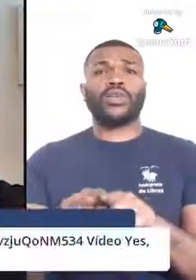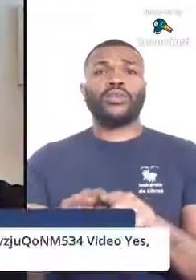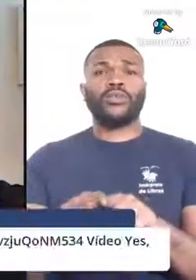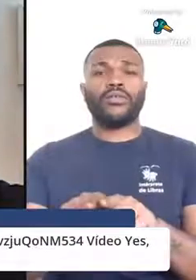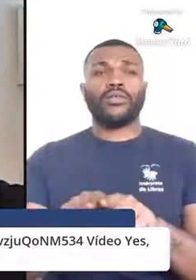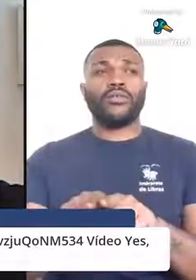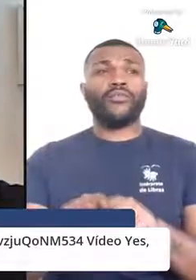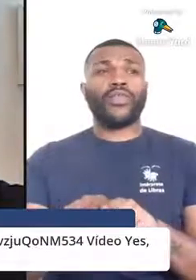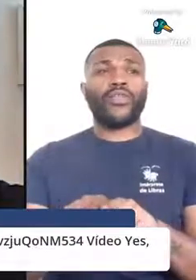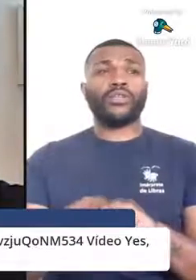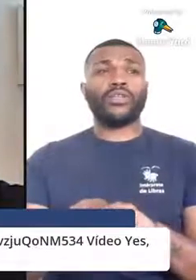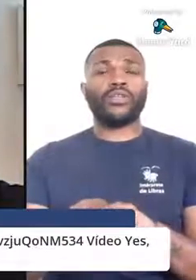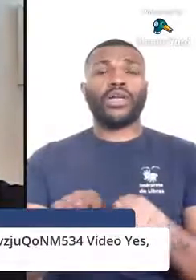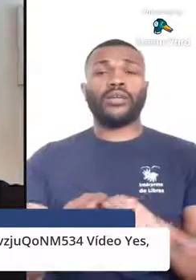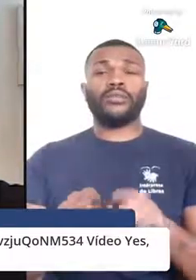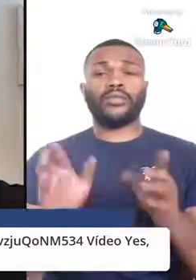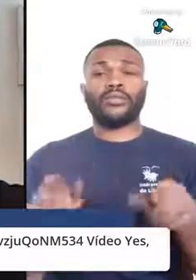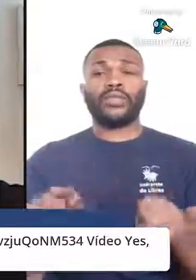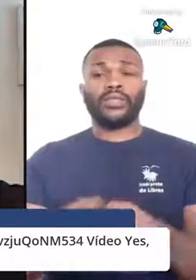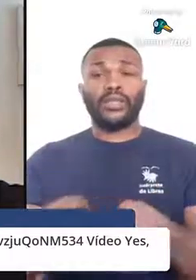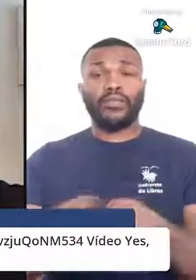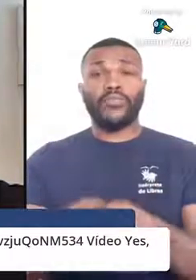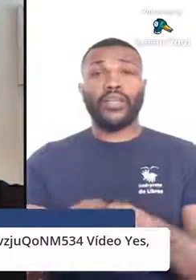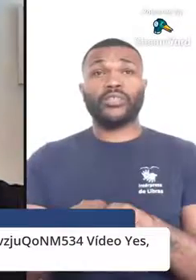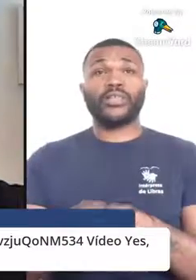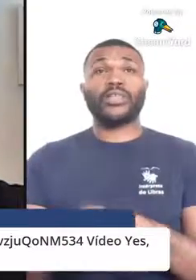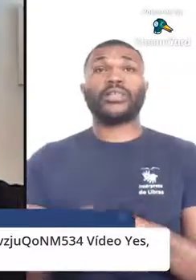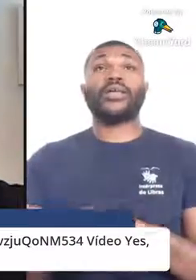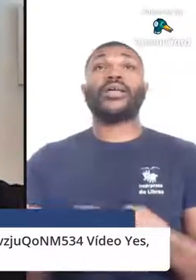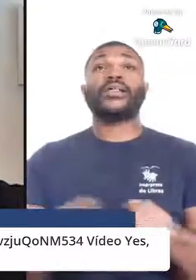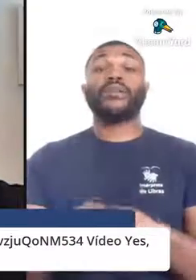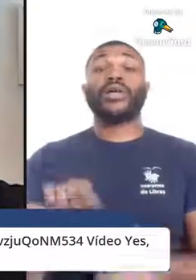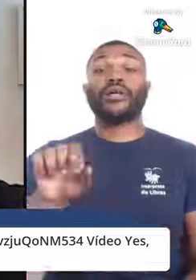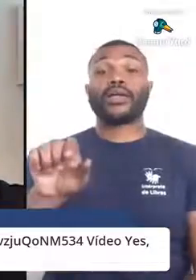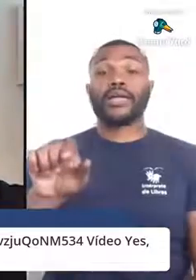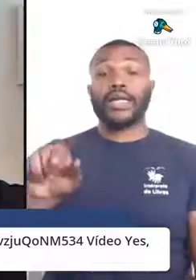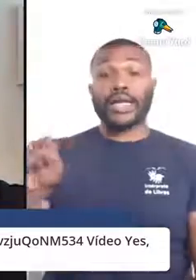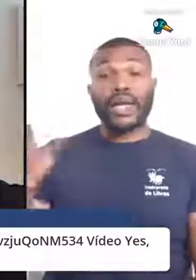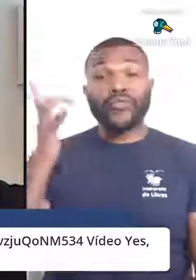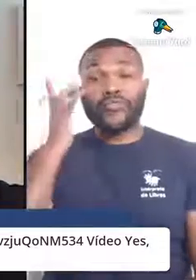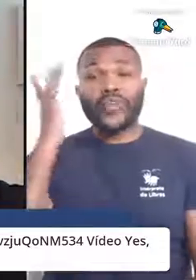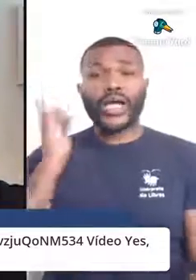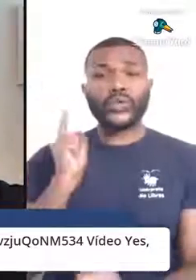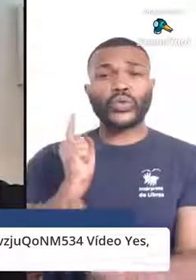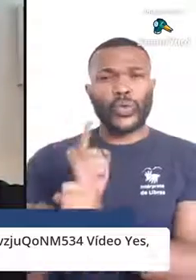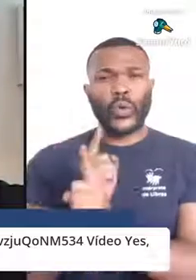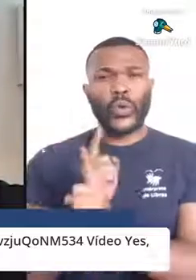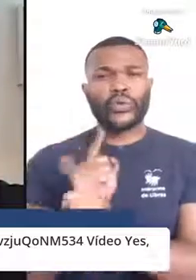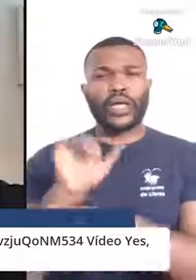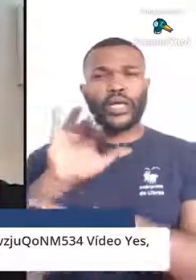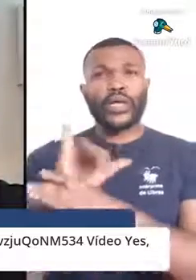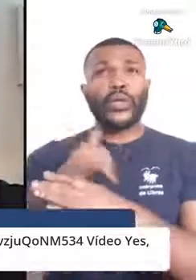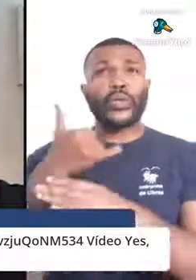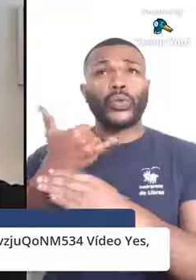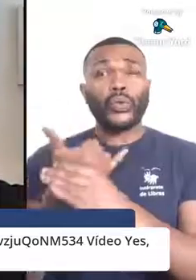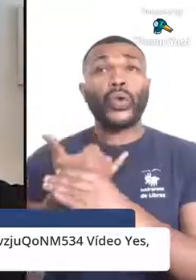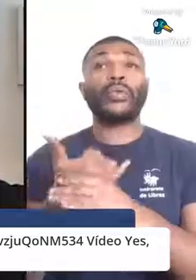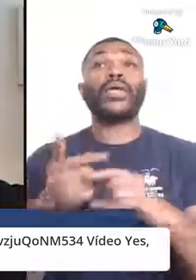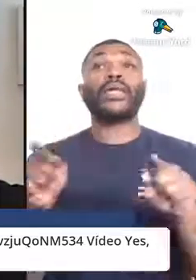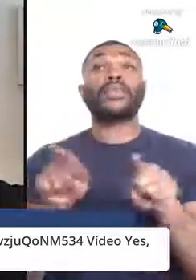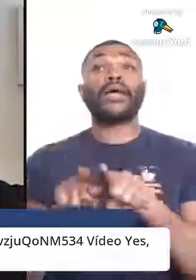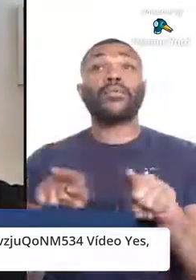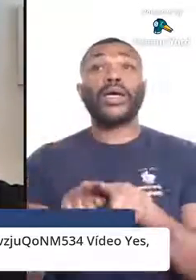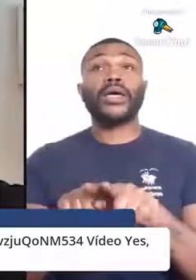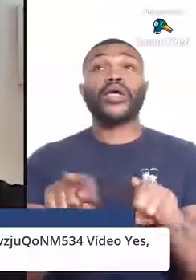está para quem, né, o Yes We Can. É fácil achar no YouTube. E depois o Cost of